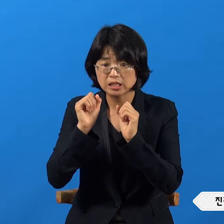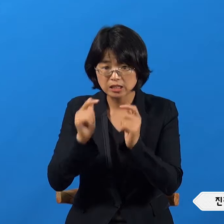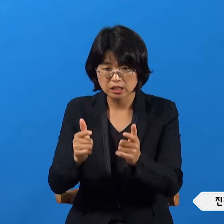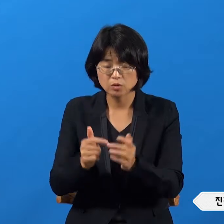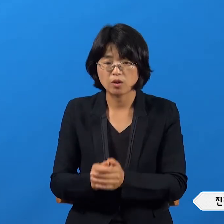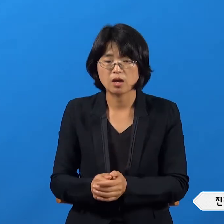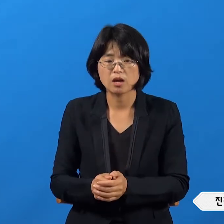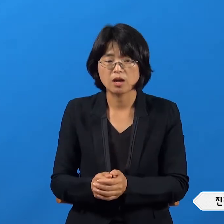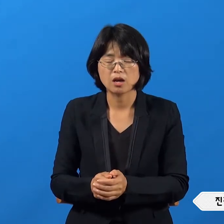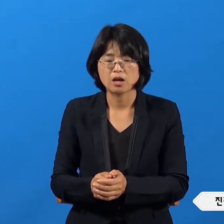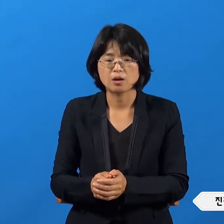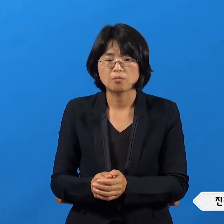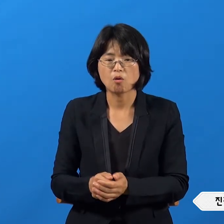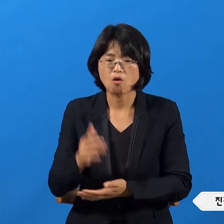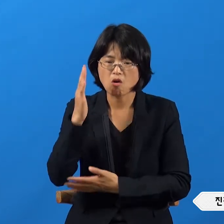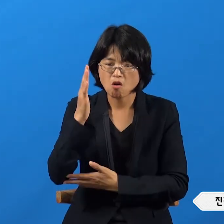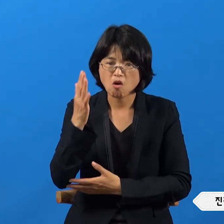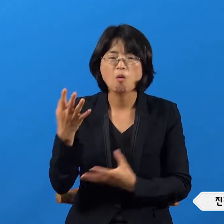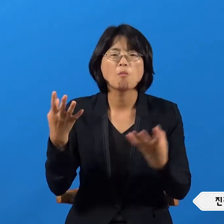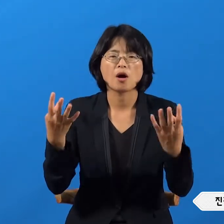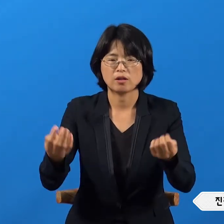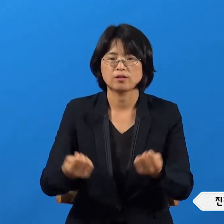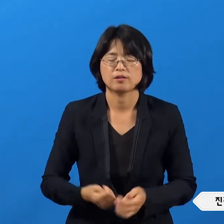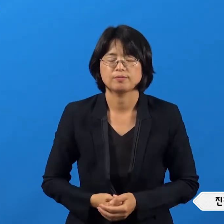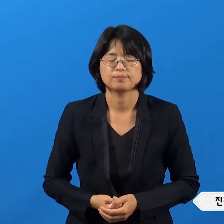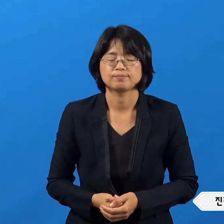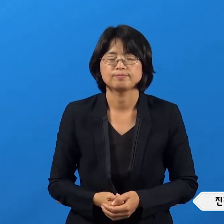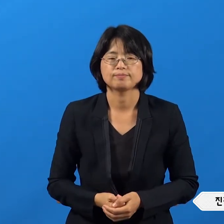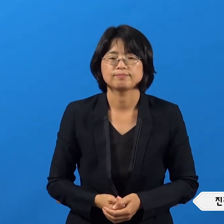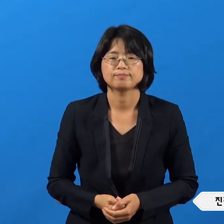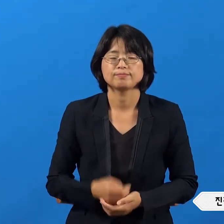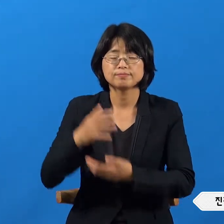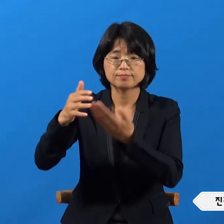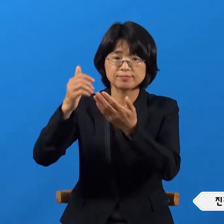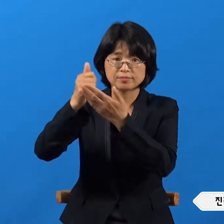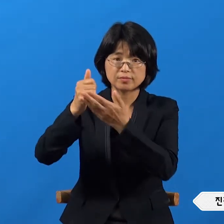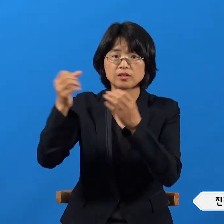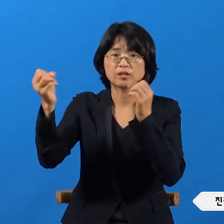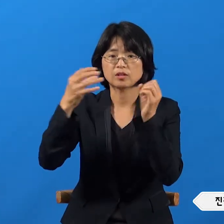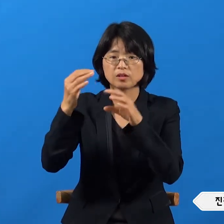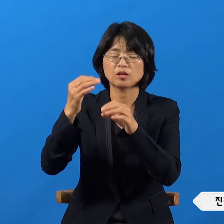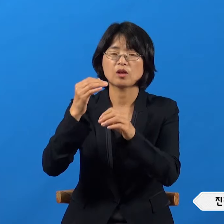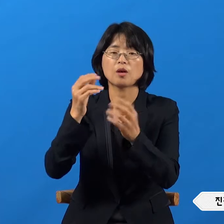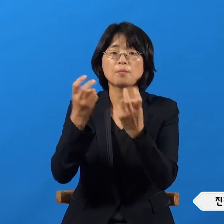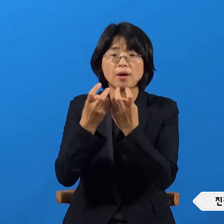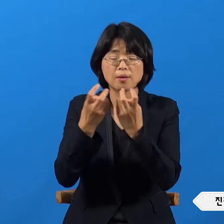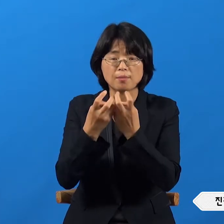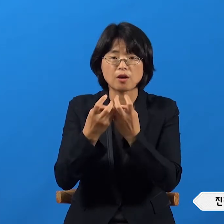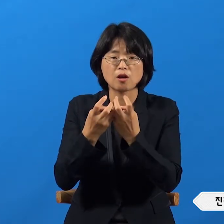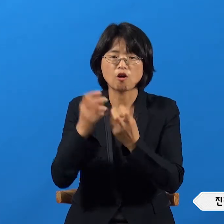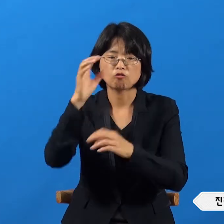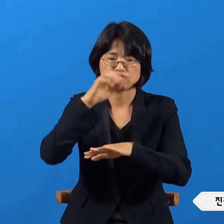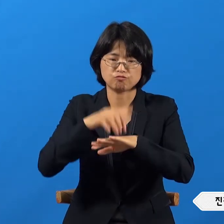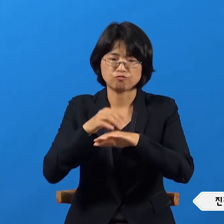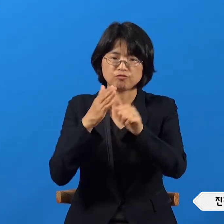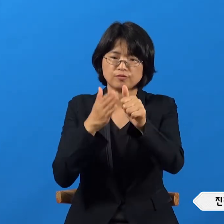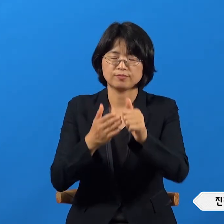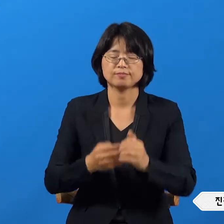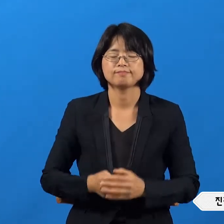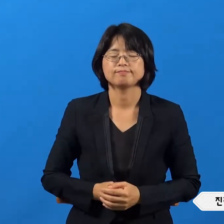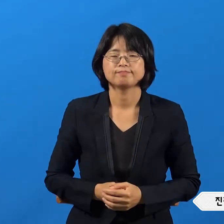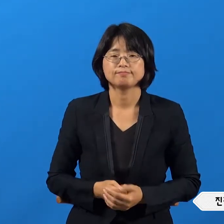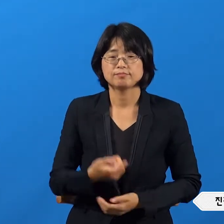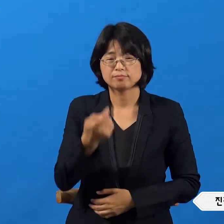모릅니다. 하나님과의 대화하는 법을 훈련하십시오. 배워보십시오.